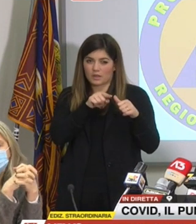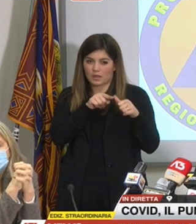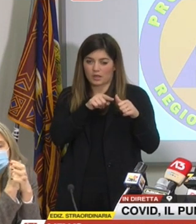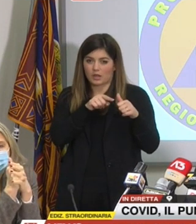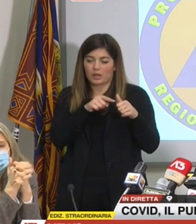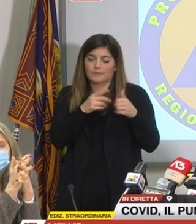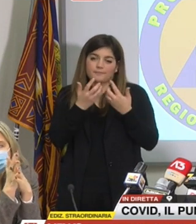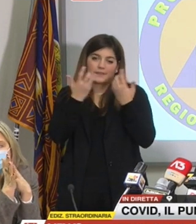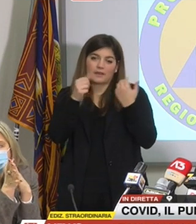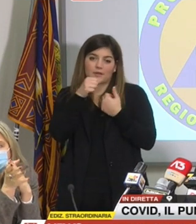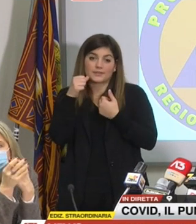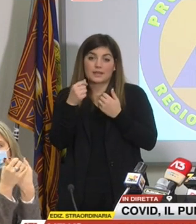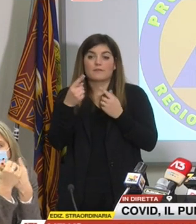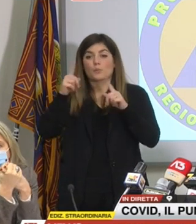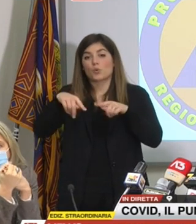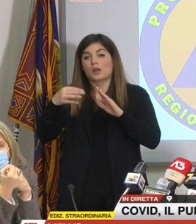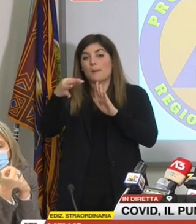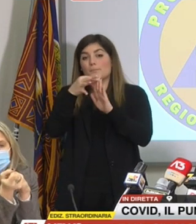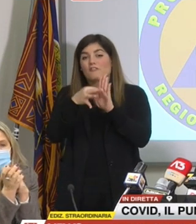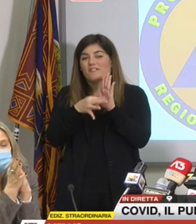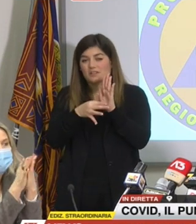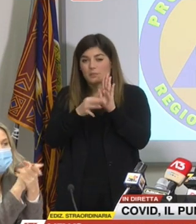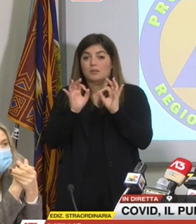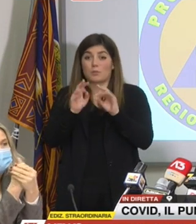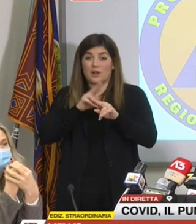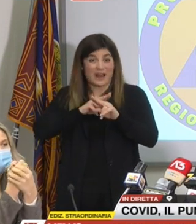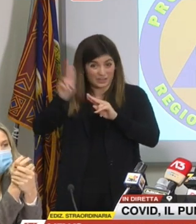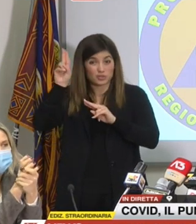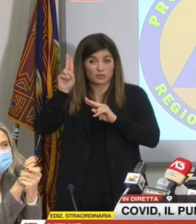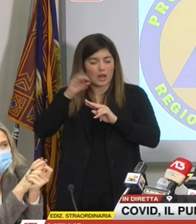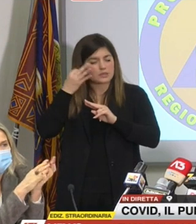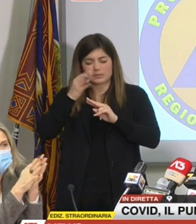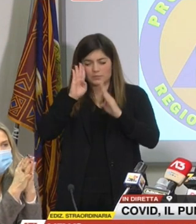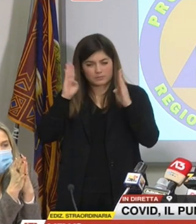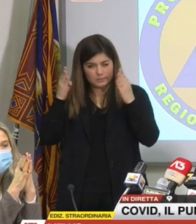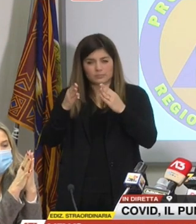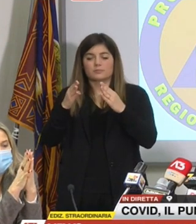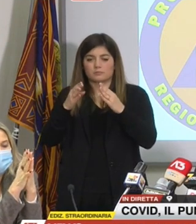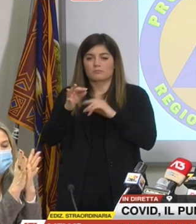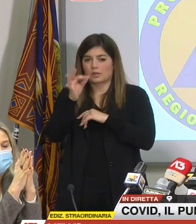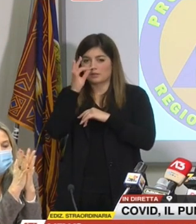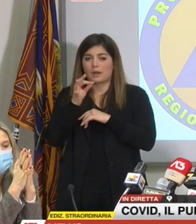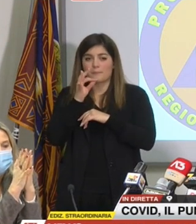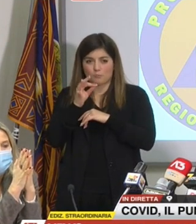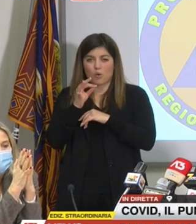ulteriori provvedimenti, perché staranno per uscire a livello nazionale sempre sui tamponi antigenici. I nostri